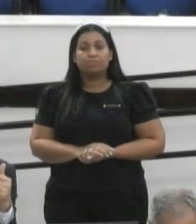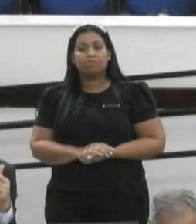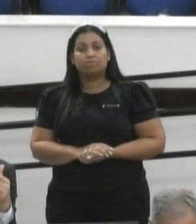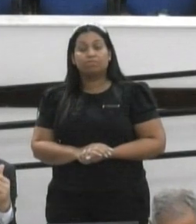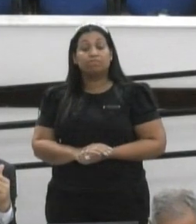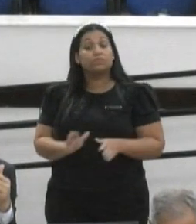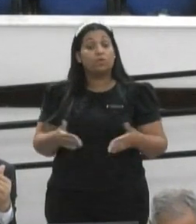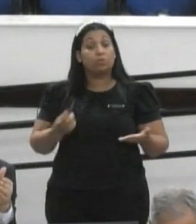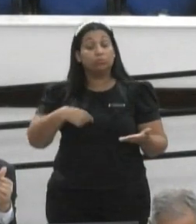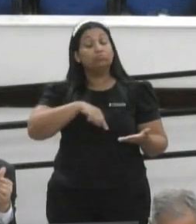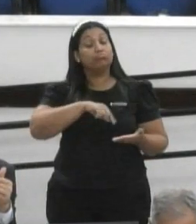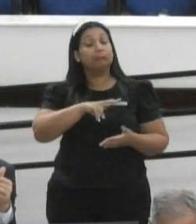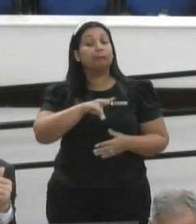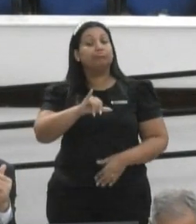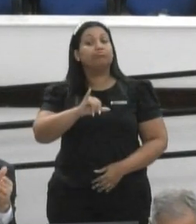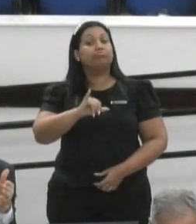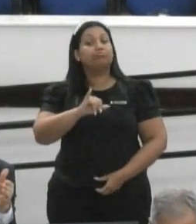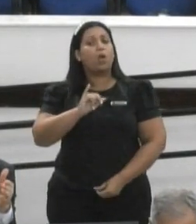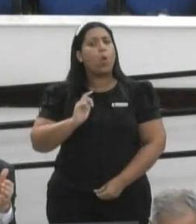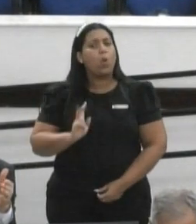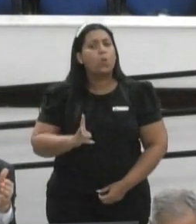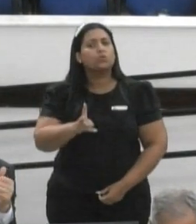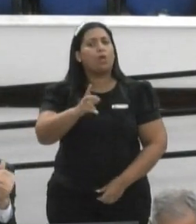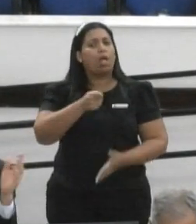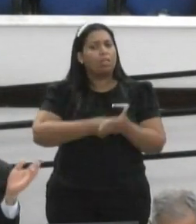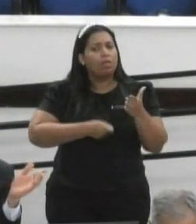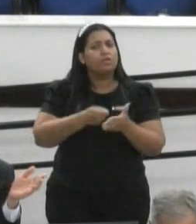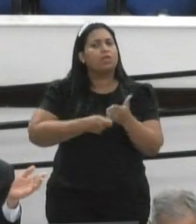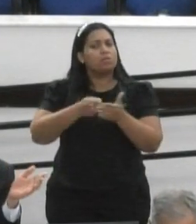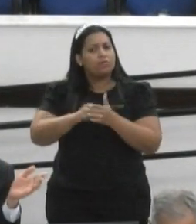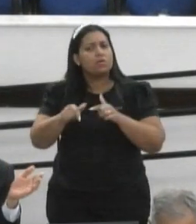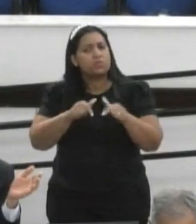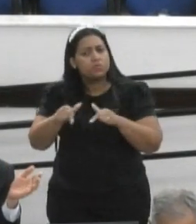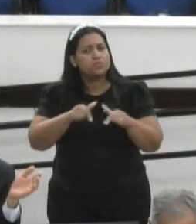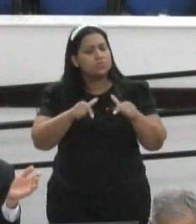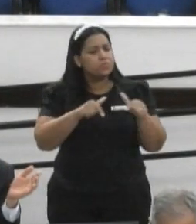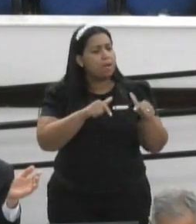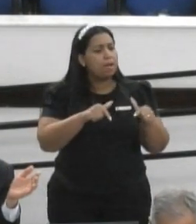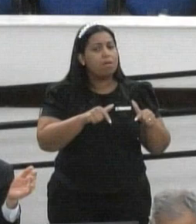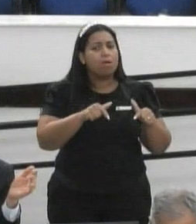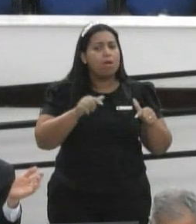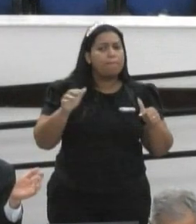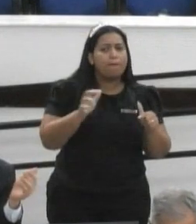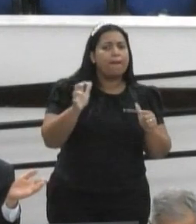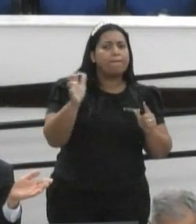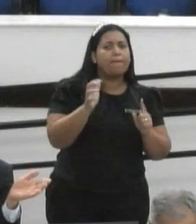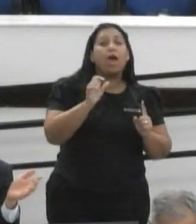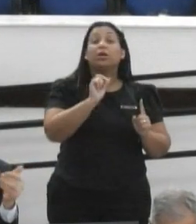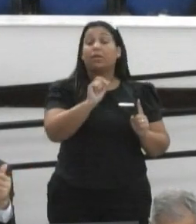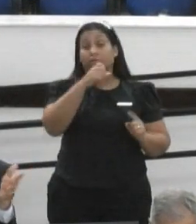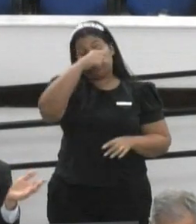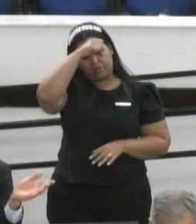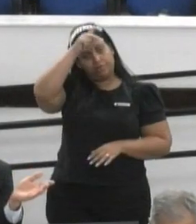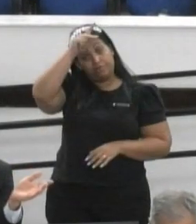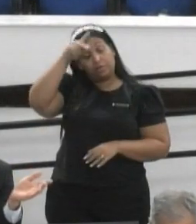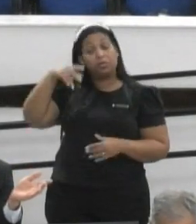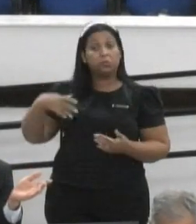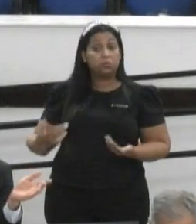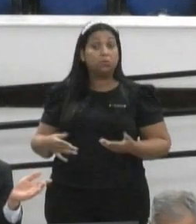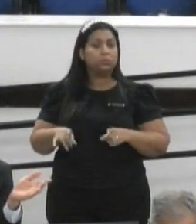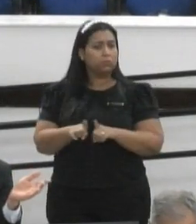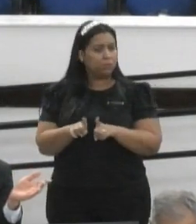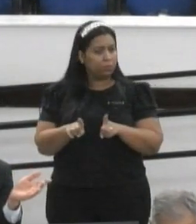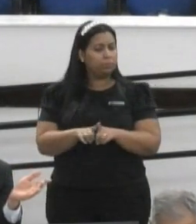Portanto, nós vamos continuar defendendo esses trabalhadores, fazendo pressão diretamente ao prefeito e também, obviamente,